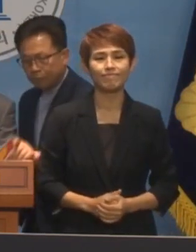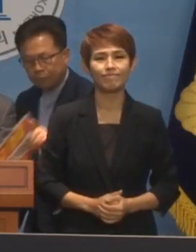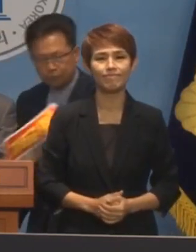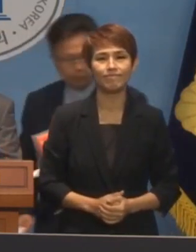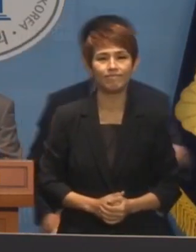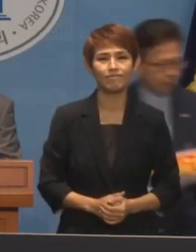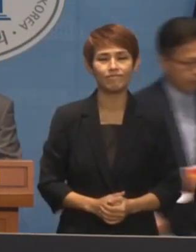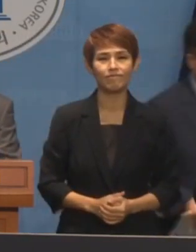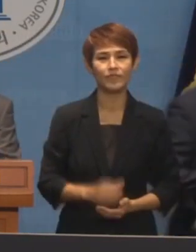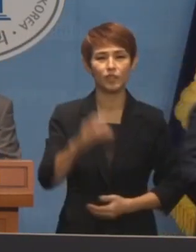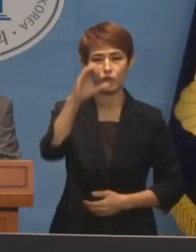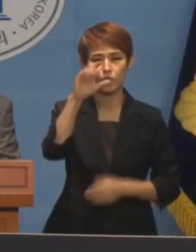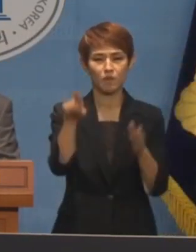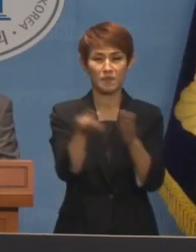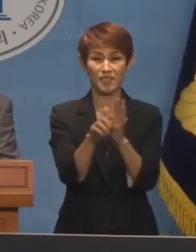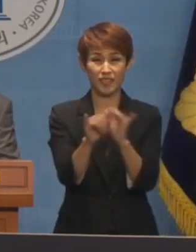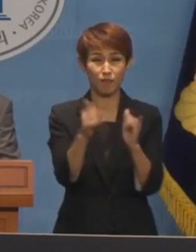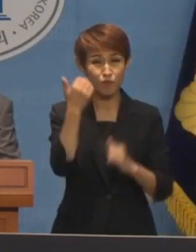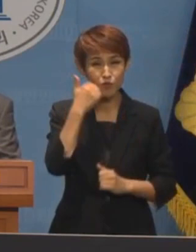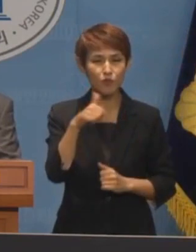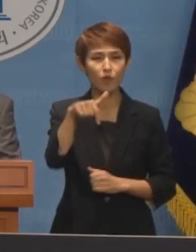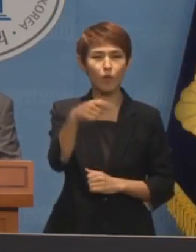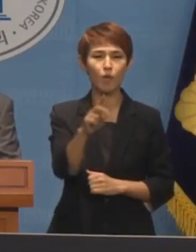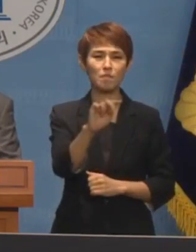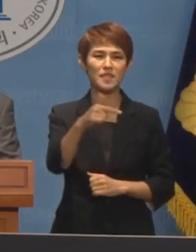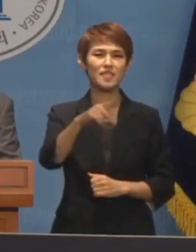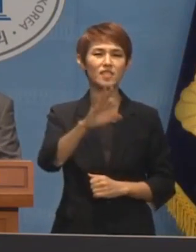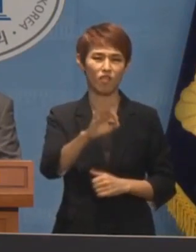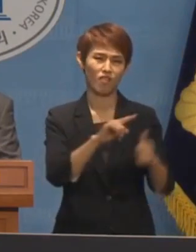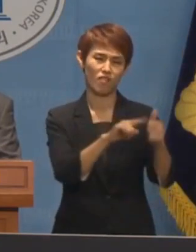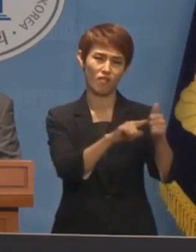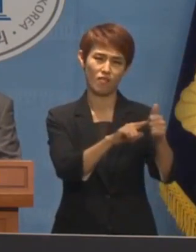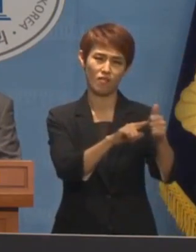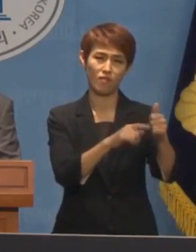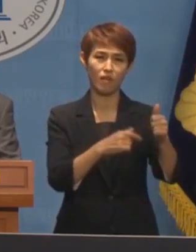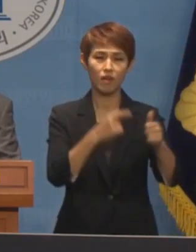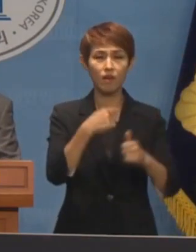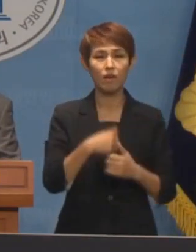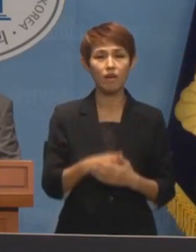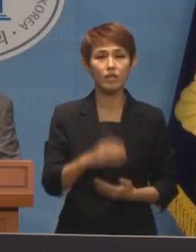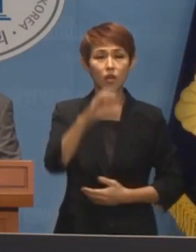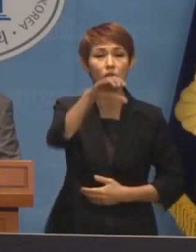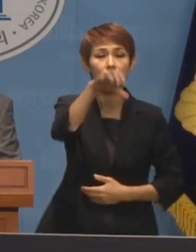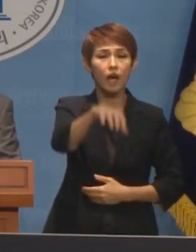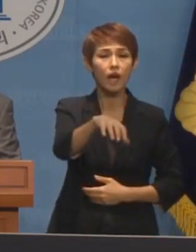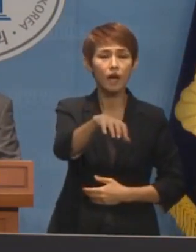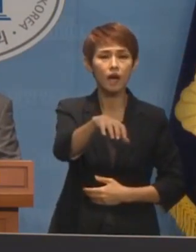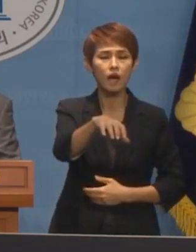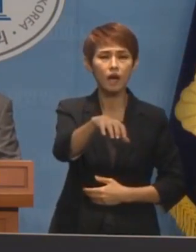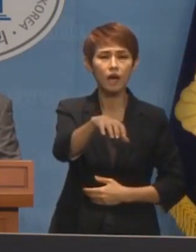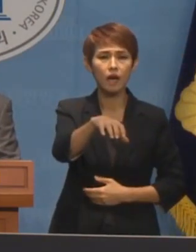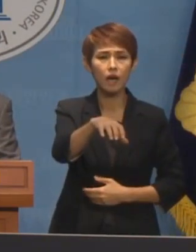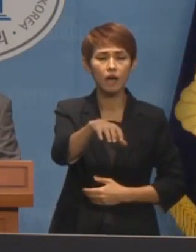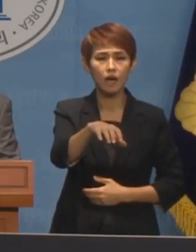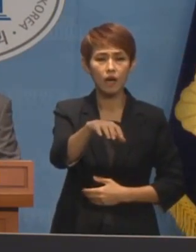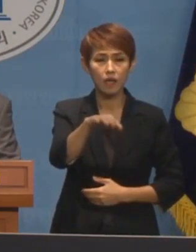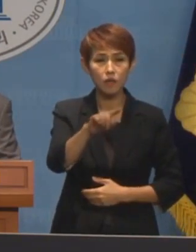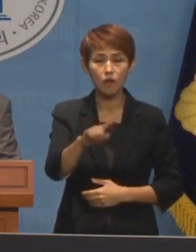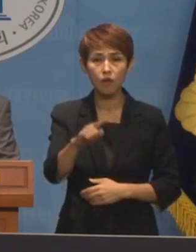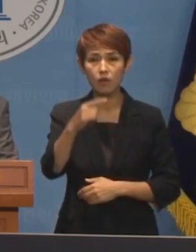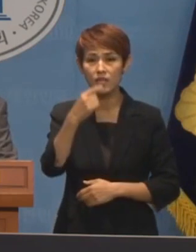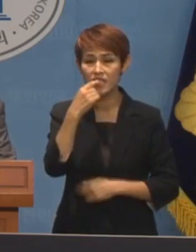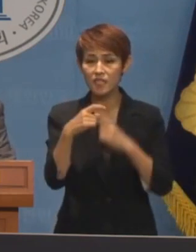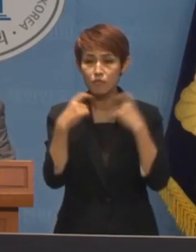천주교 신자인 고민정 의원은 어느 성당에서 어느 신부에게 성경을 그렇게 배웠는지